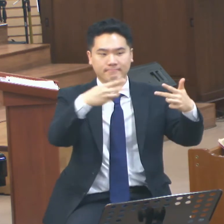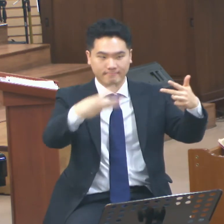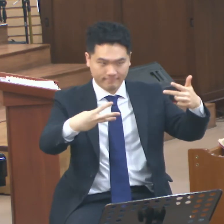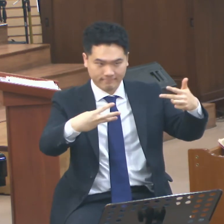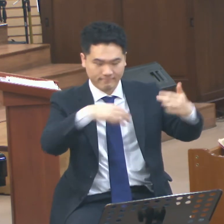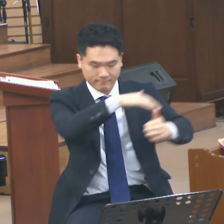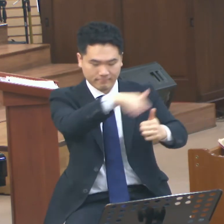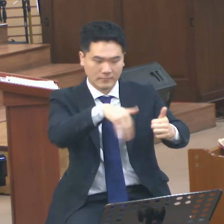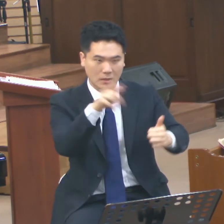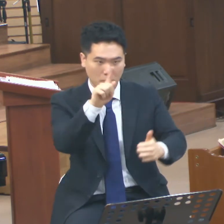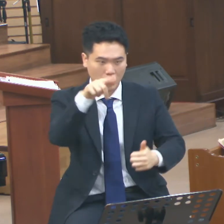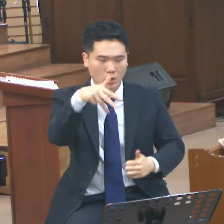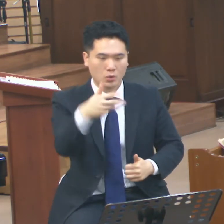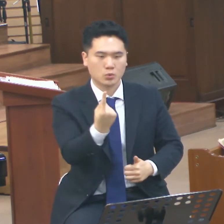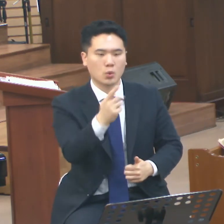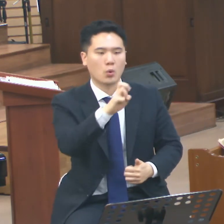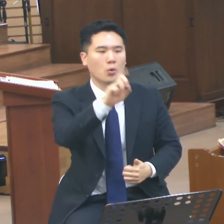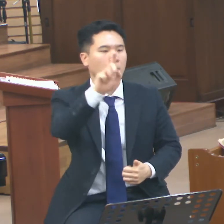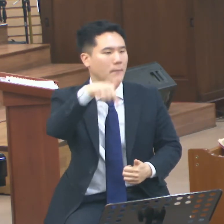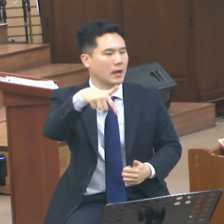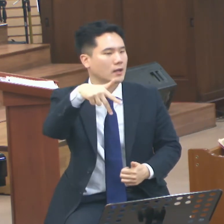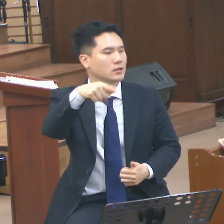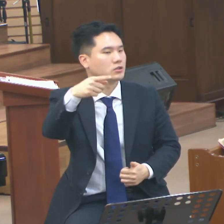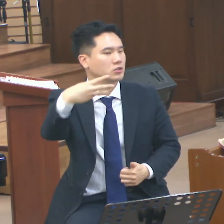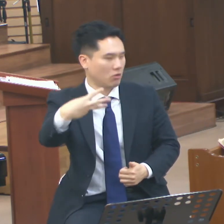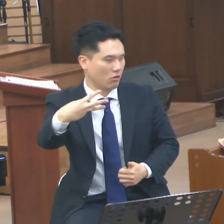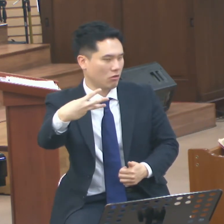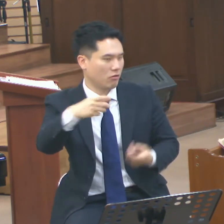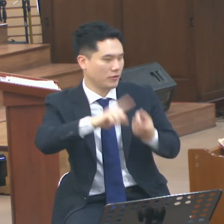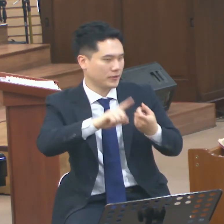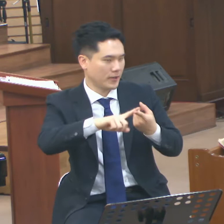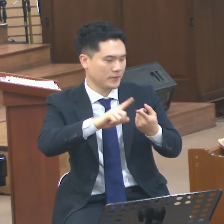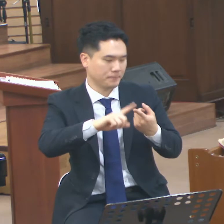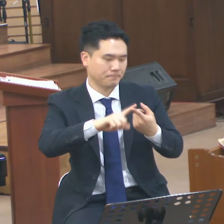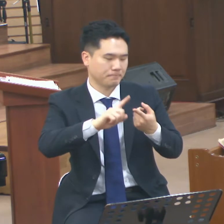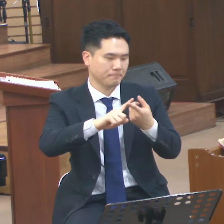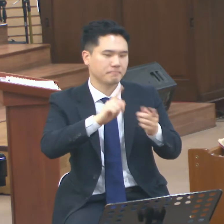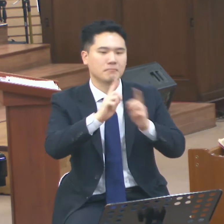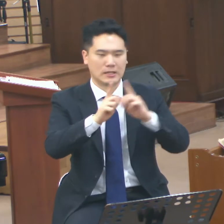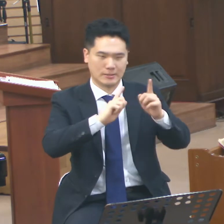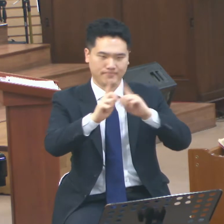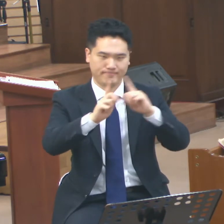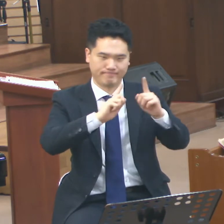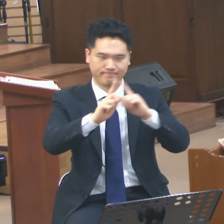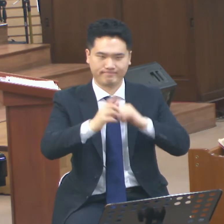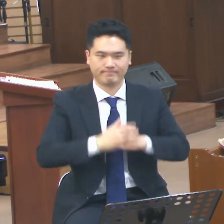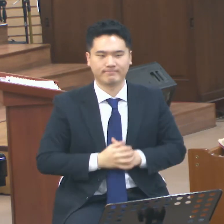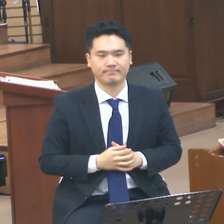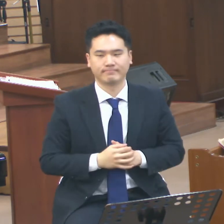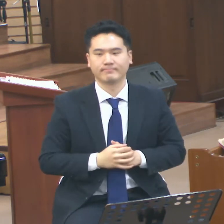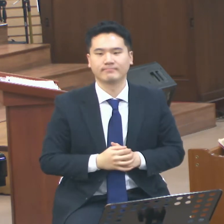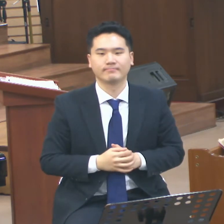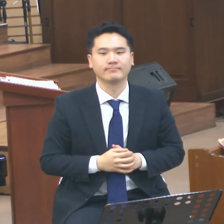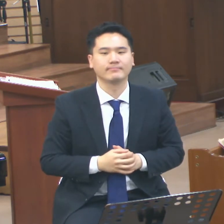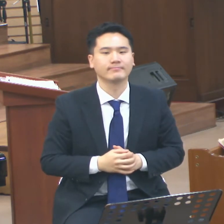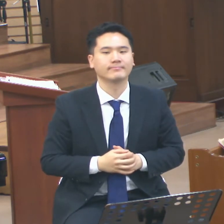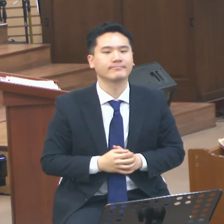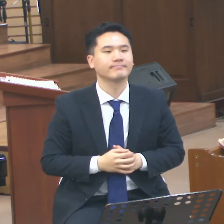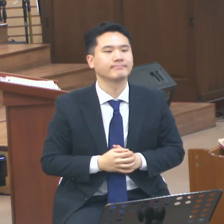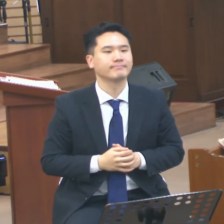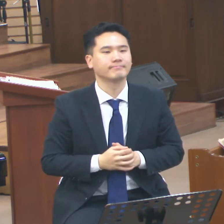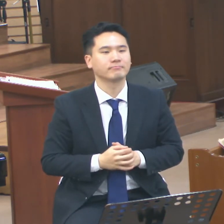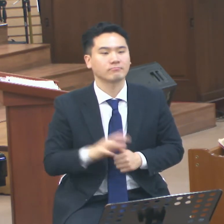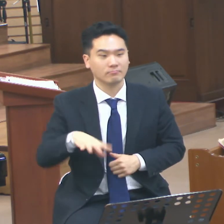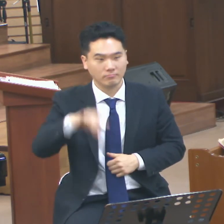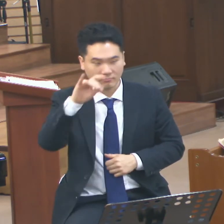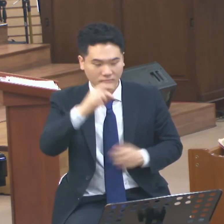판단과 사람들의 판단의 그 차이를 아주 잘 보여주는 대표적인 말씀이라고 생각할 수 있습니다.